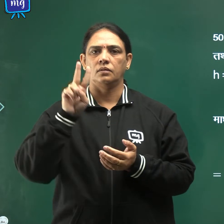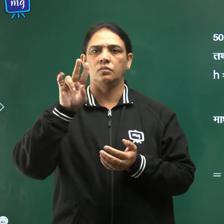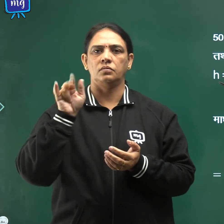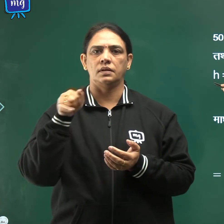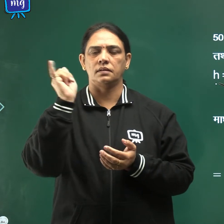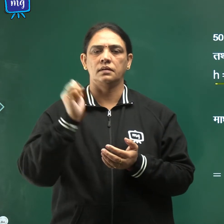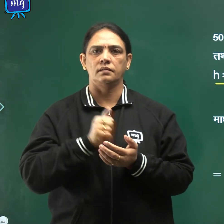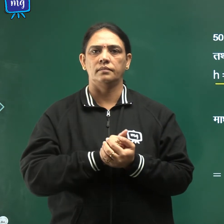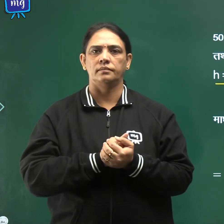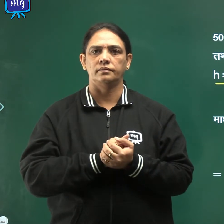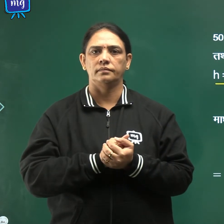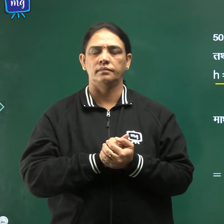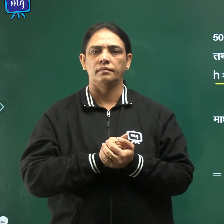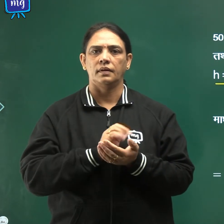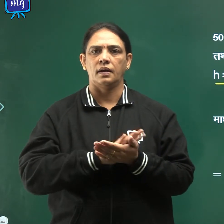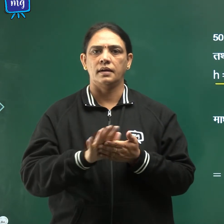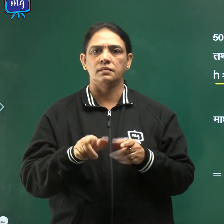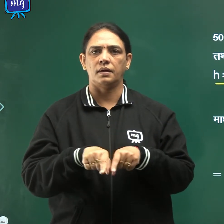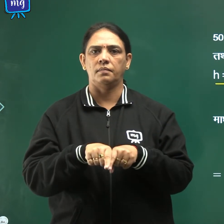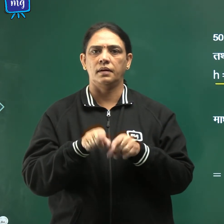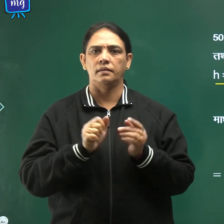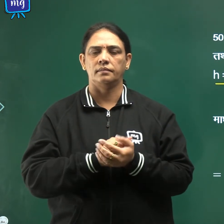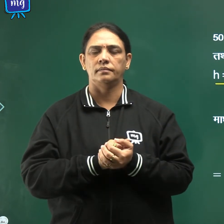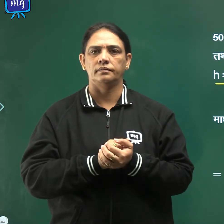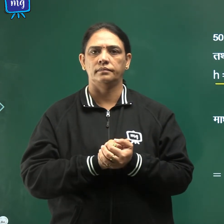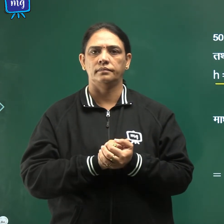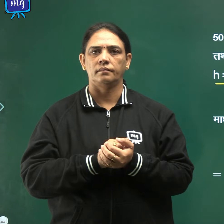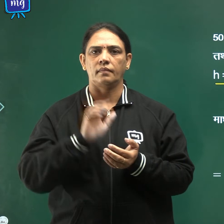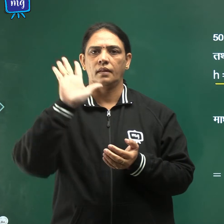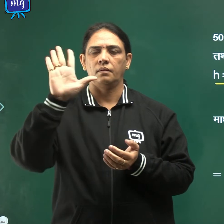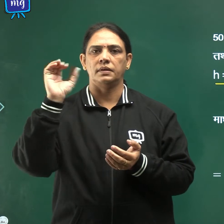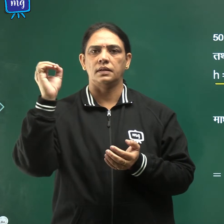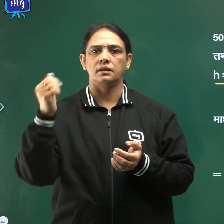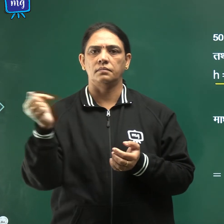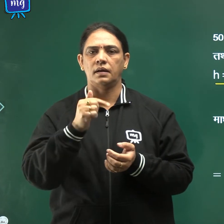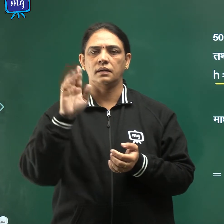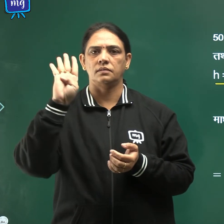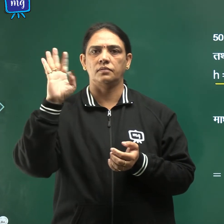26, H बराबर 50 - 40